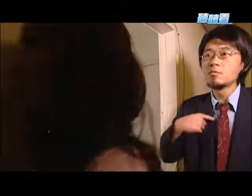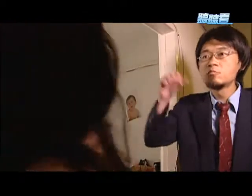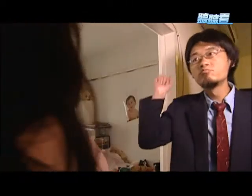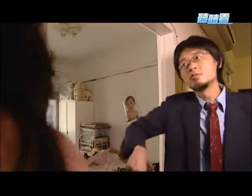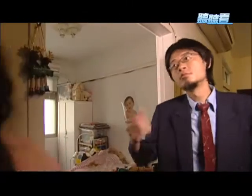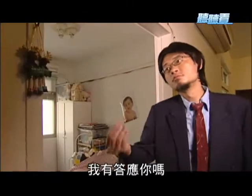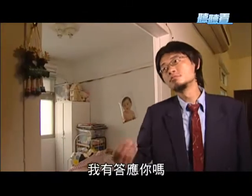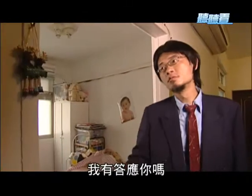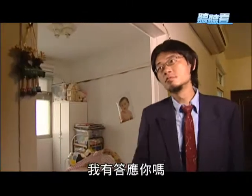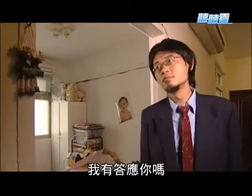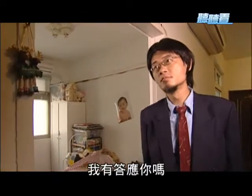我有答应你吗？